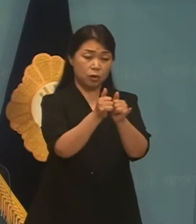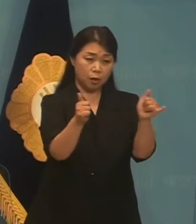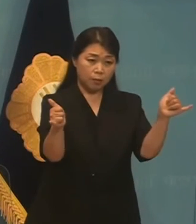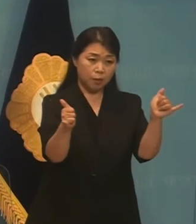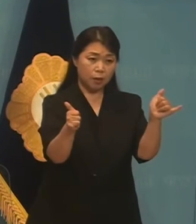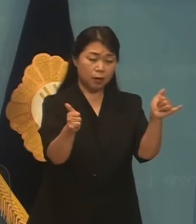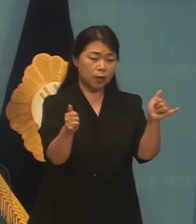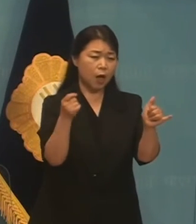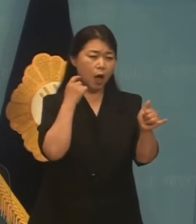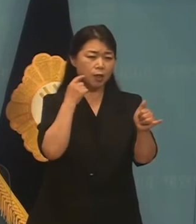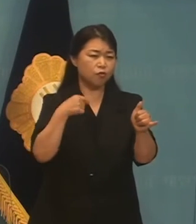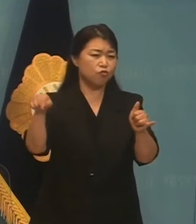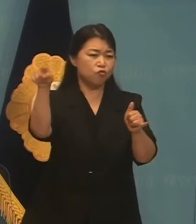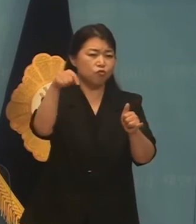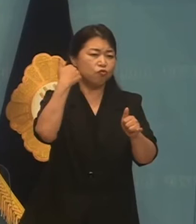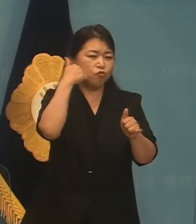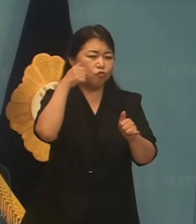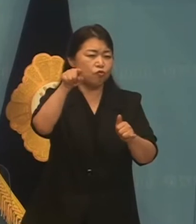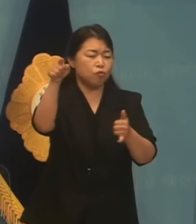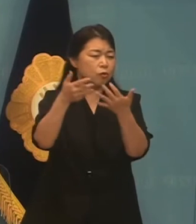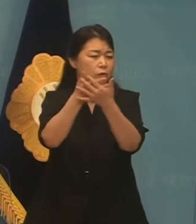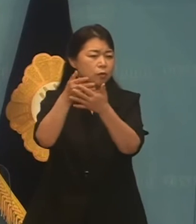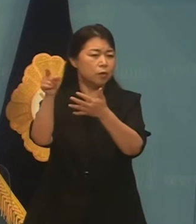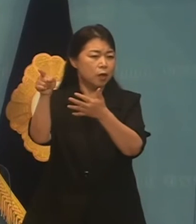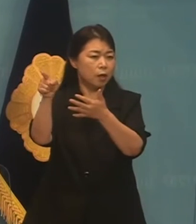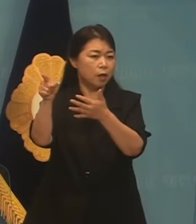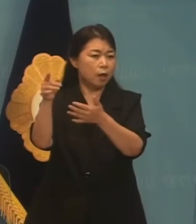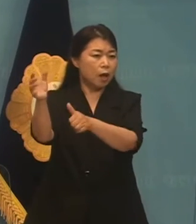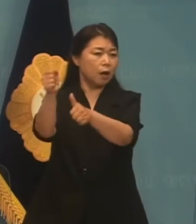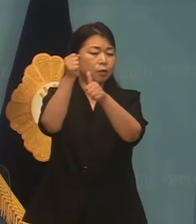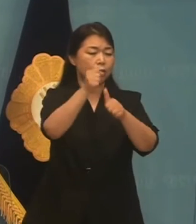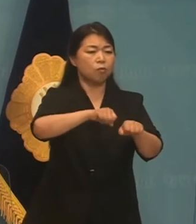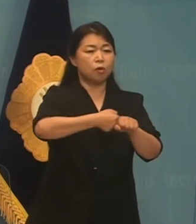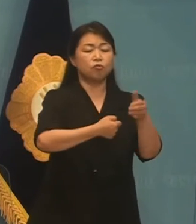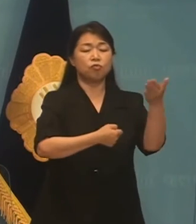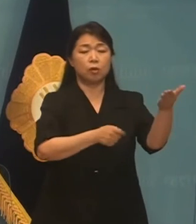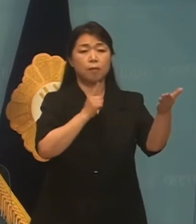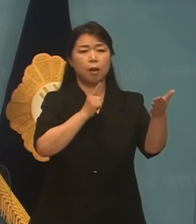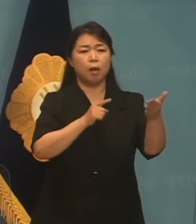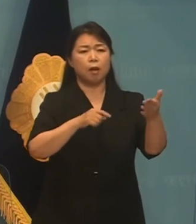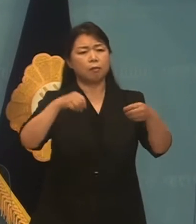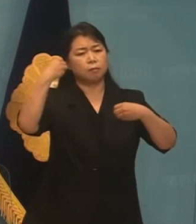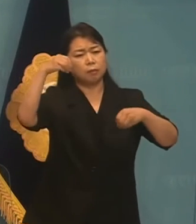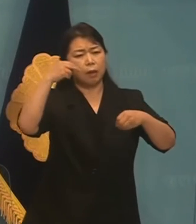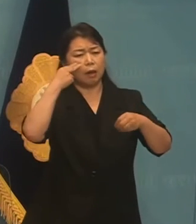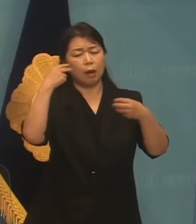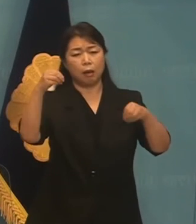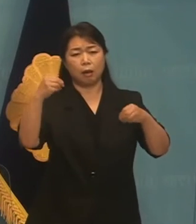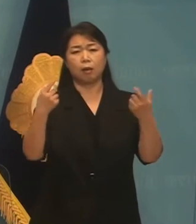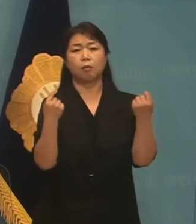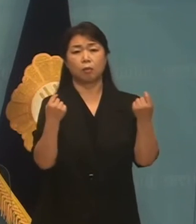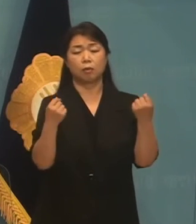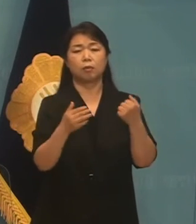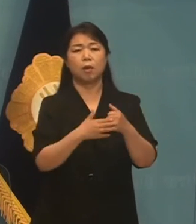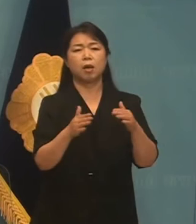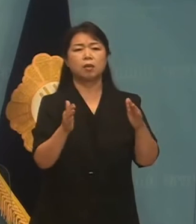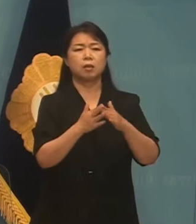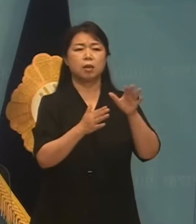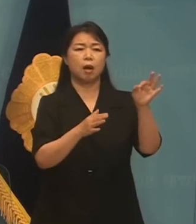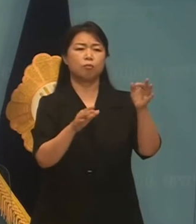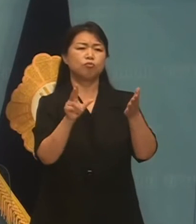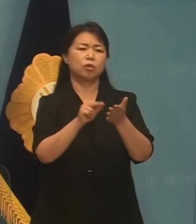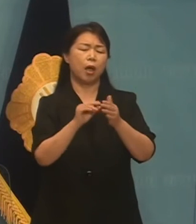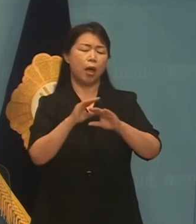악마를 설정하고 이를 정진굴하겠다는 정치 액션을 중심으로 집값 문제를